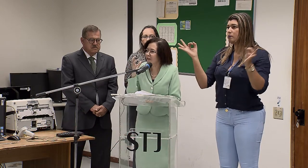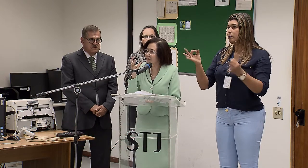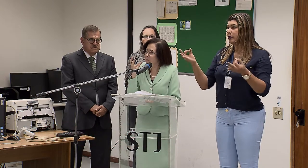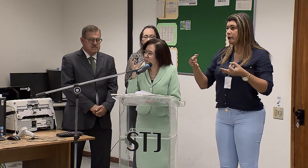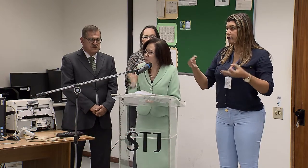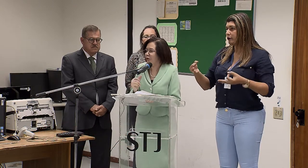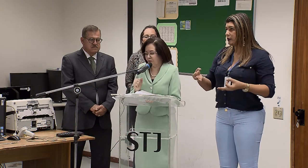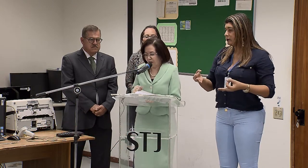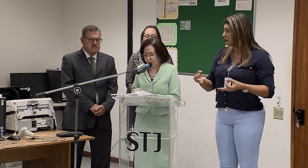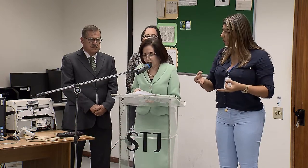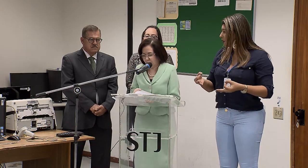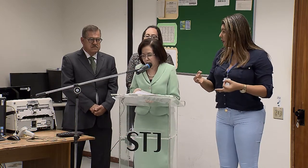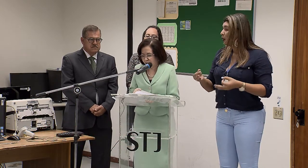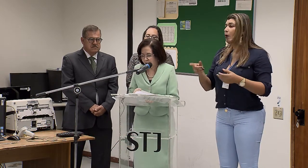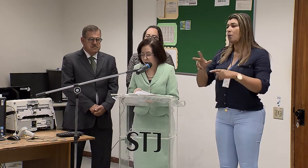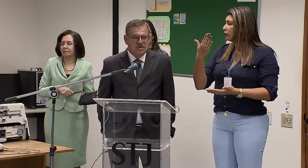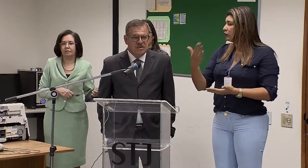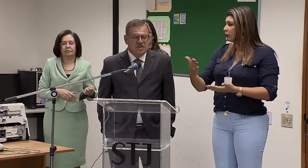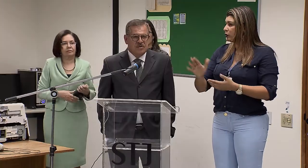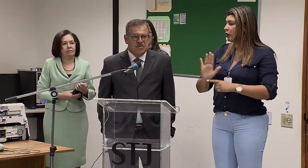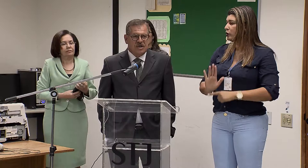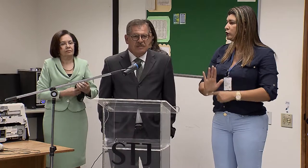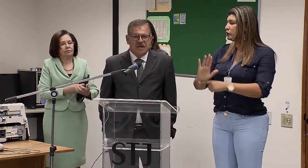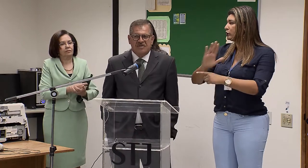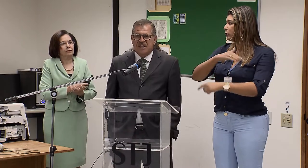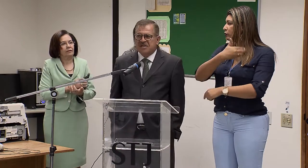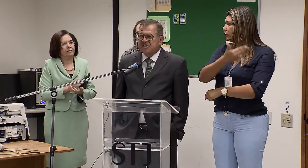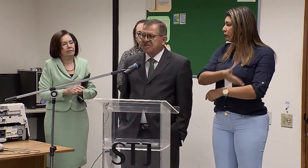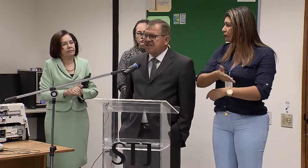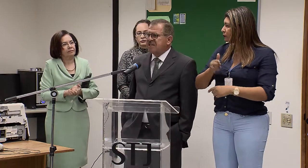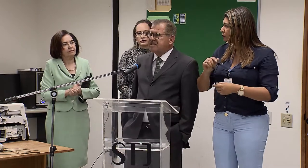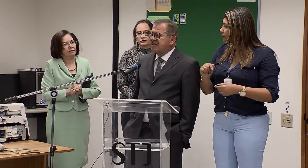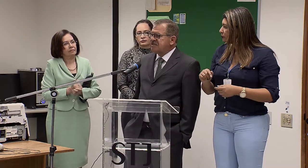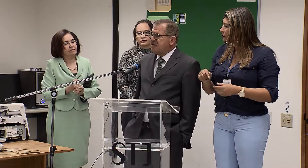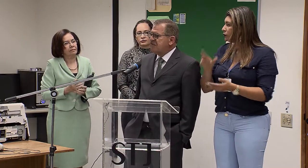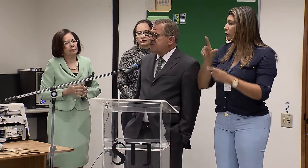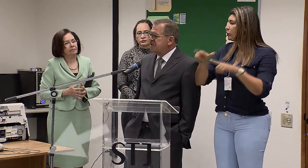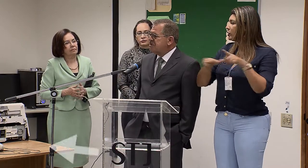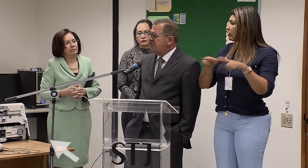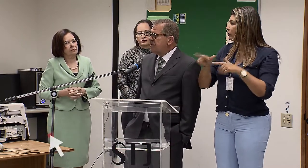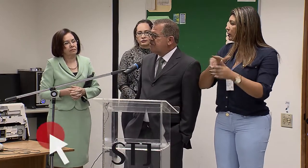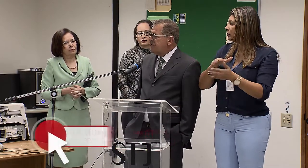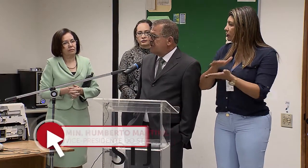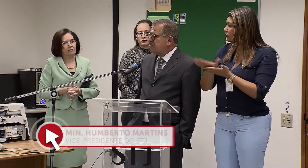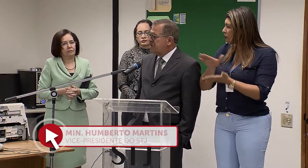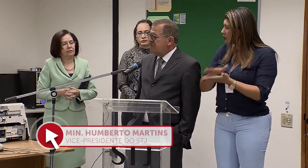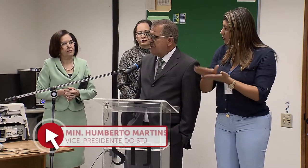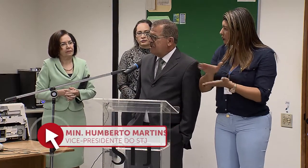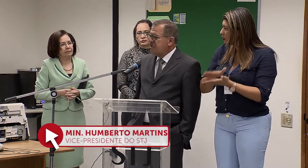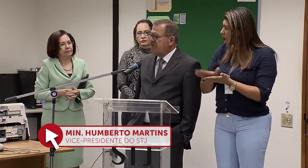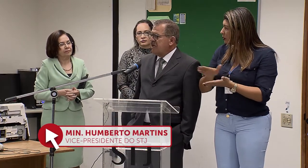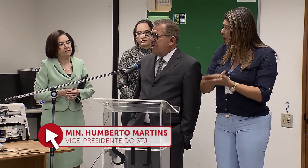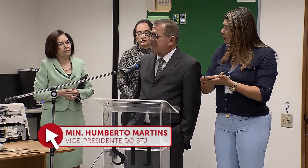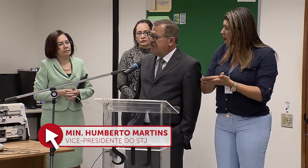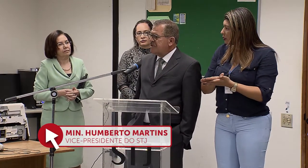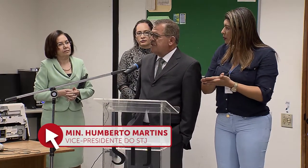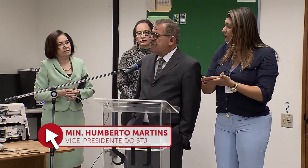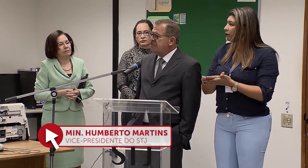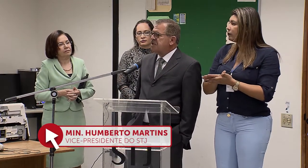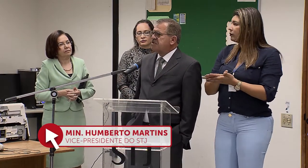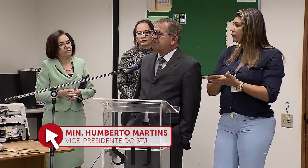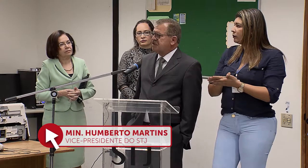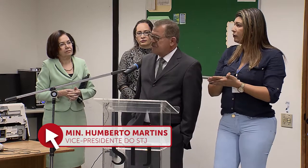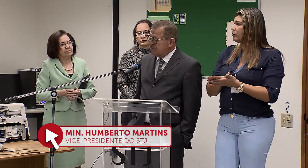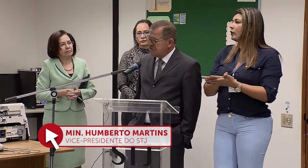eu fico assim muito feliz por isso. O trabalho da digitalização, vocês estão resolvendo também a vida